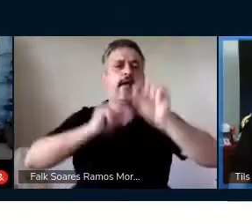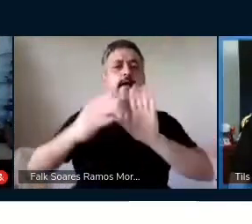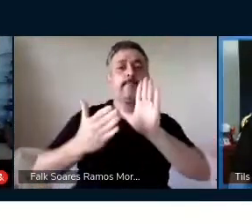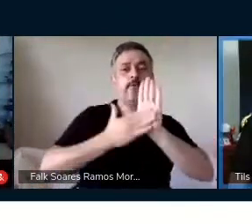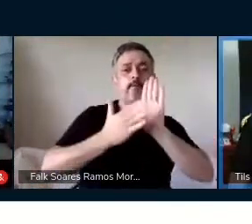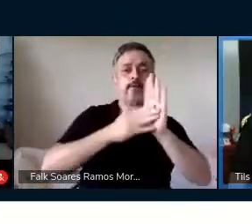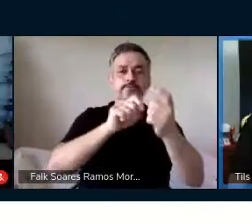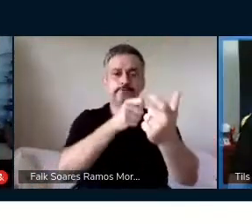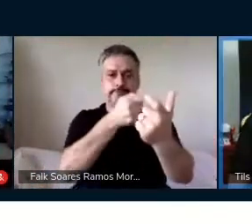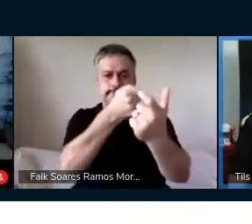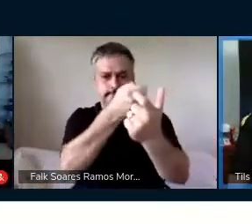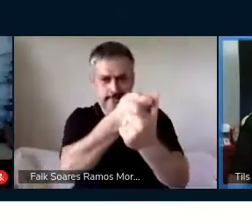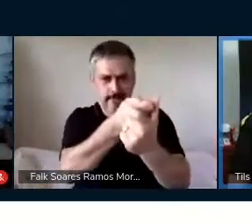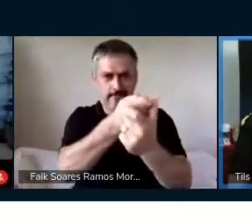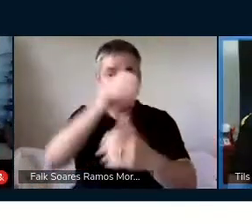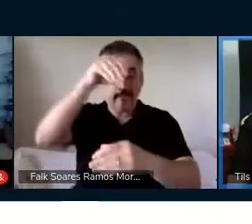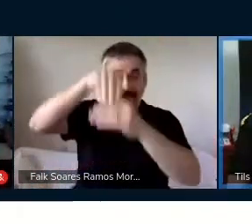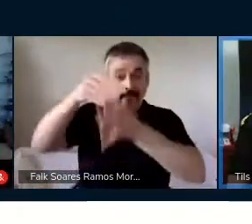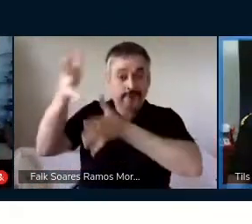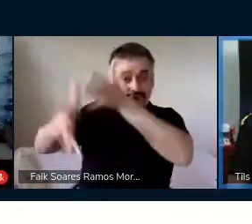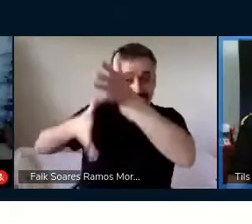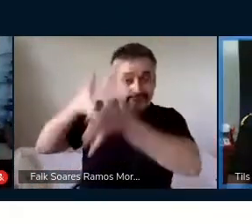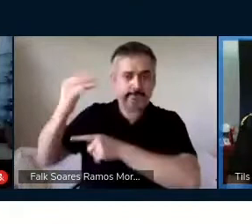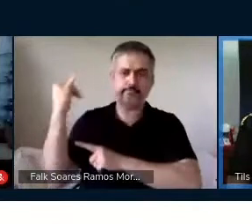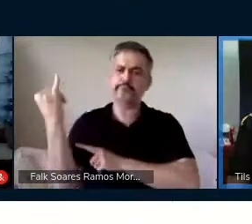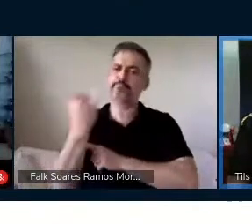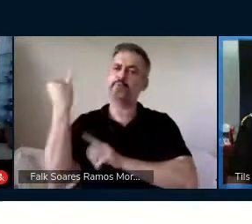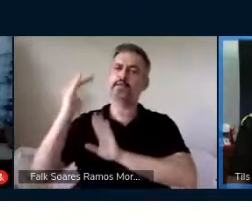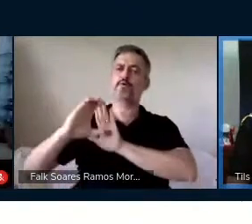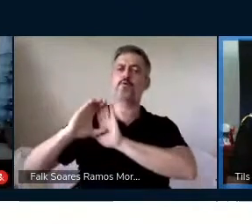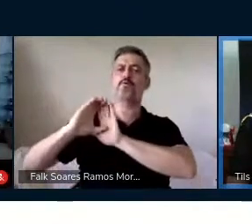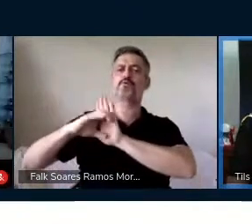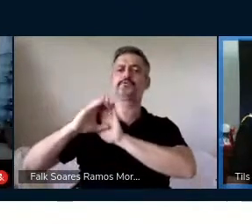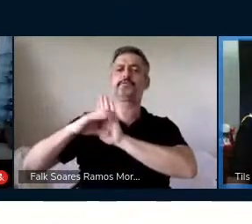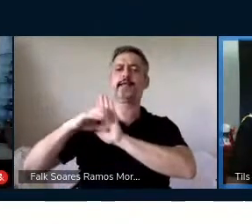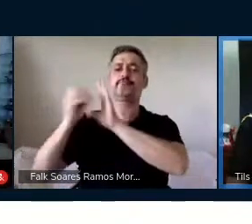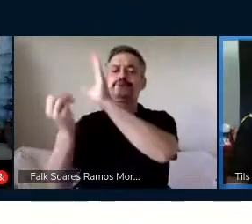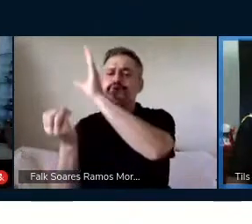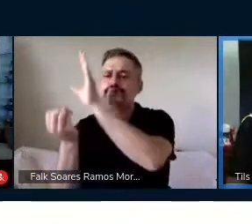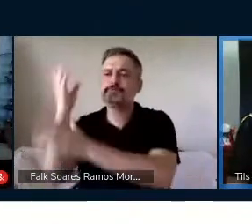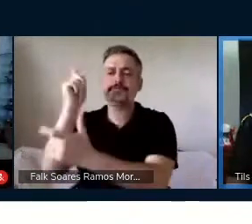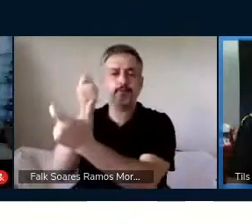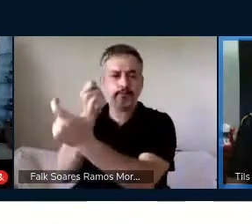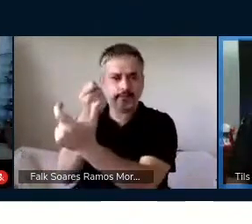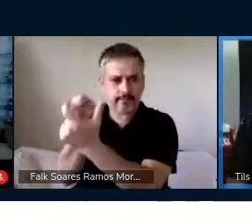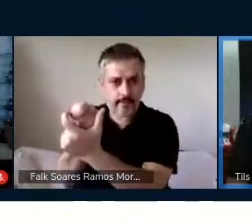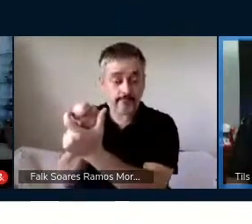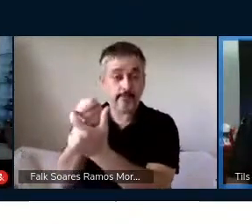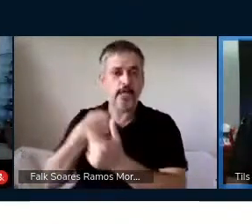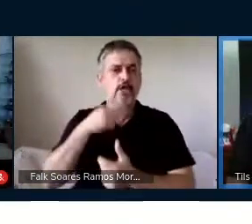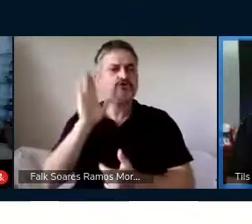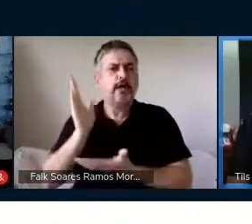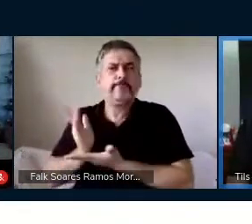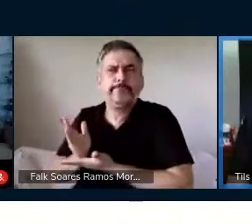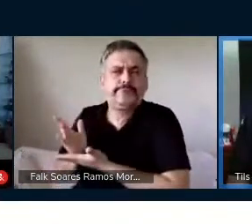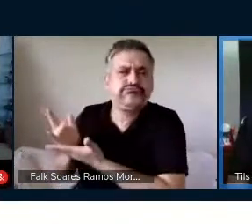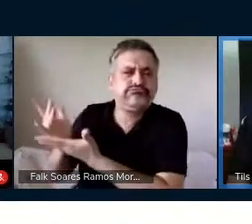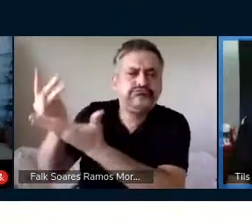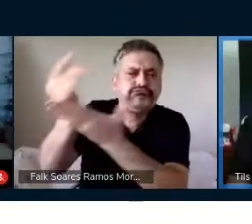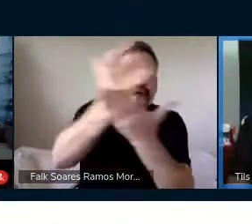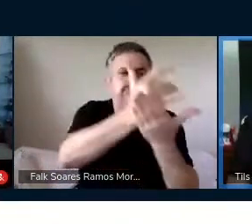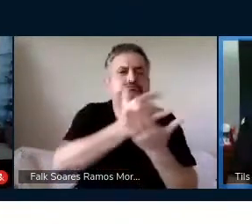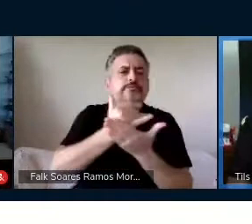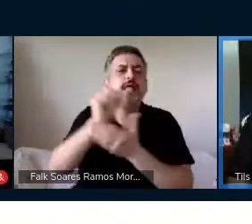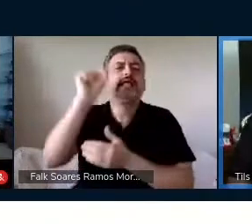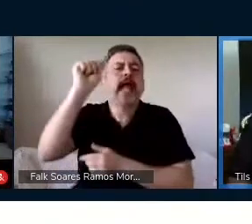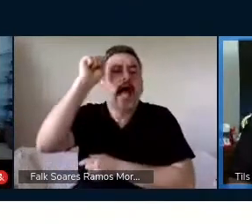O capítulo 3, a concepção dos sinais termos em LSB, a importância do conceito para a constituição do sinal